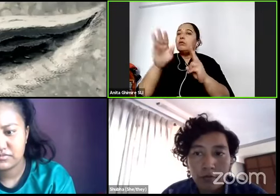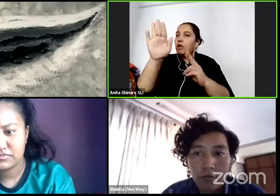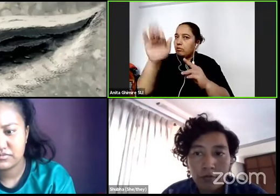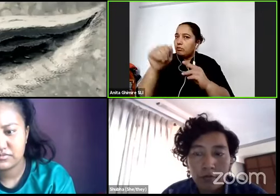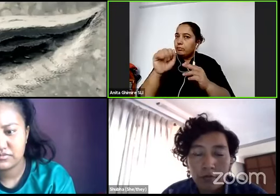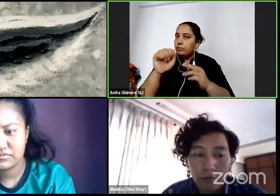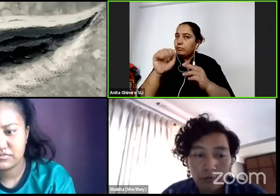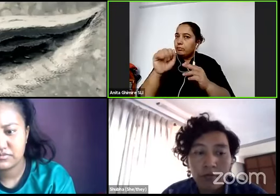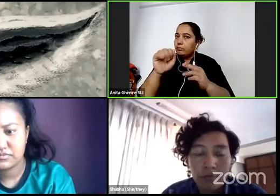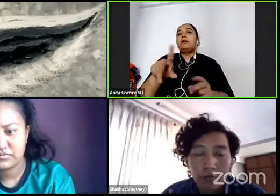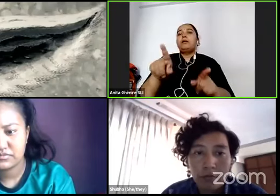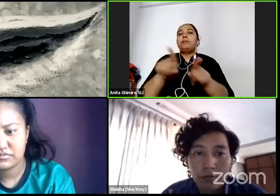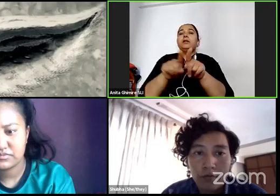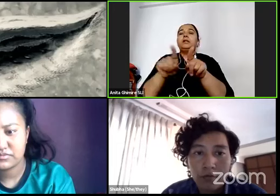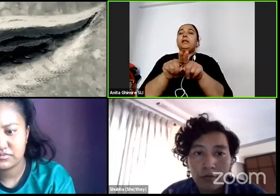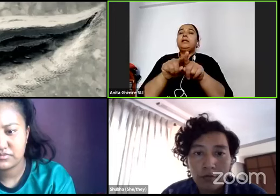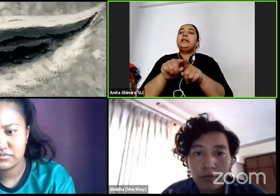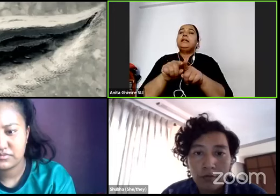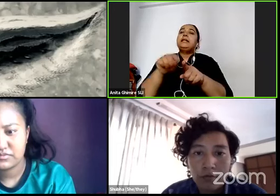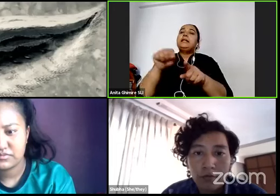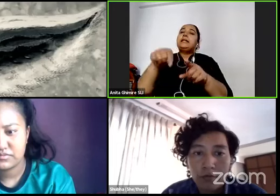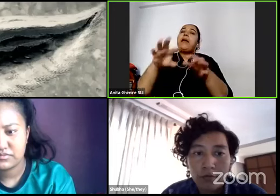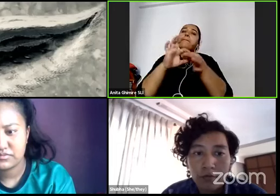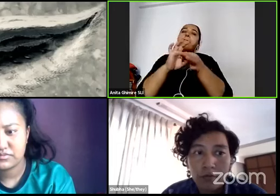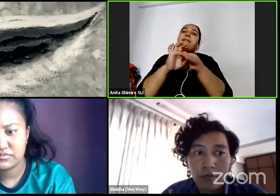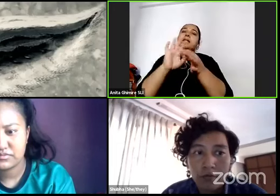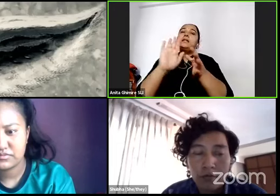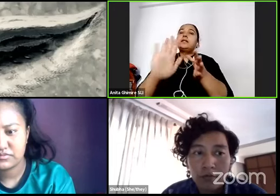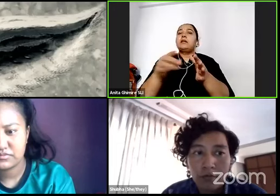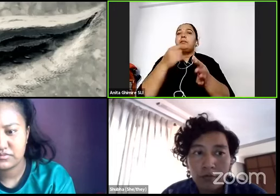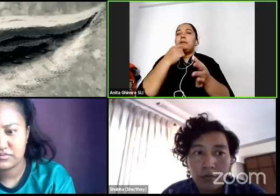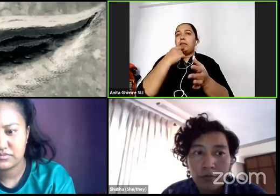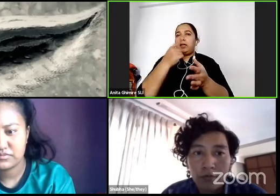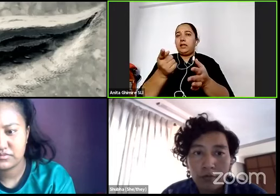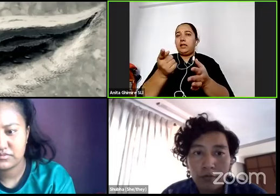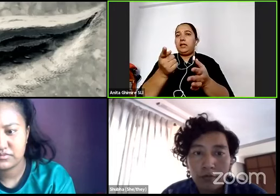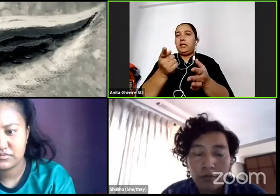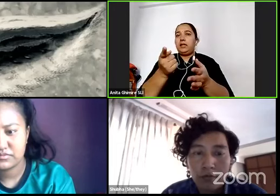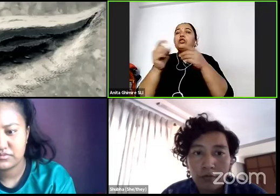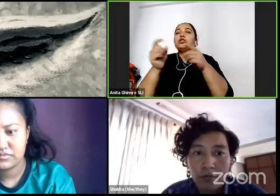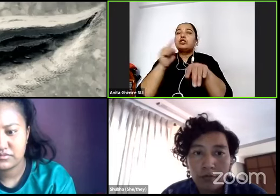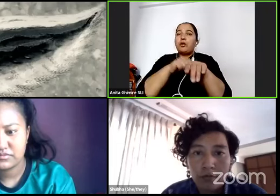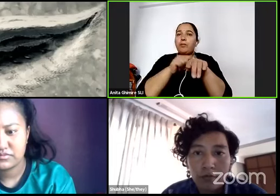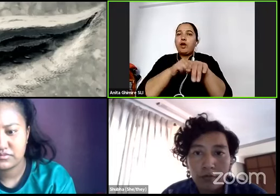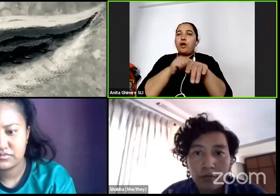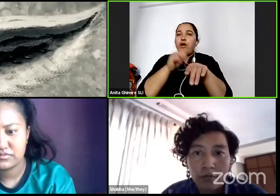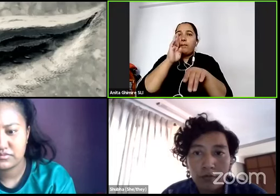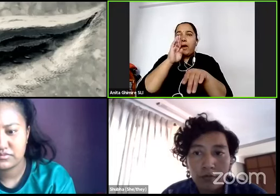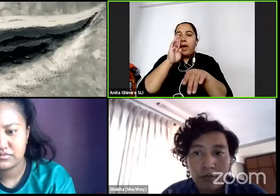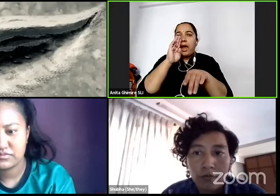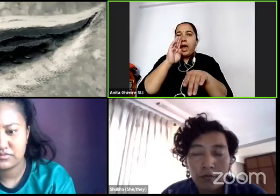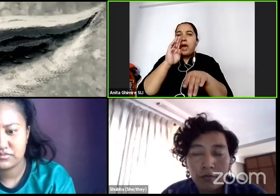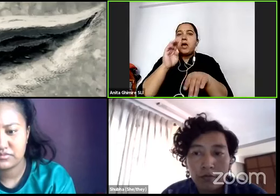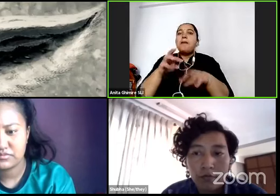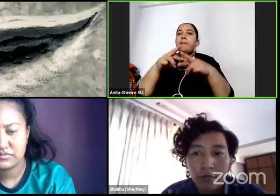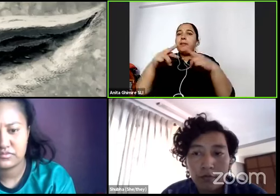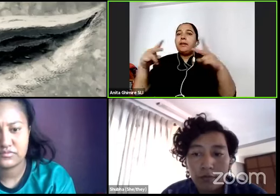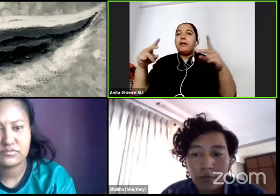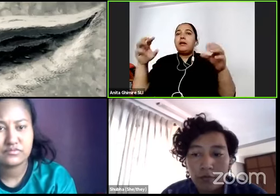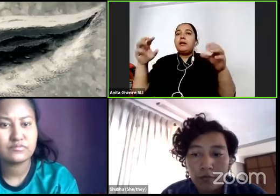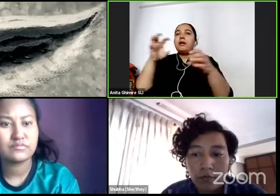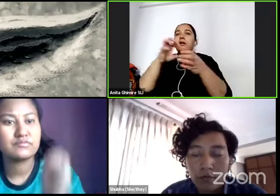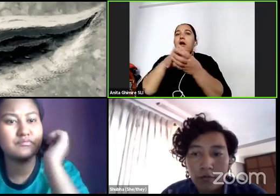भने होइन, अहिले हामीले पछिल्लो समयमा यहाँ मात्रै होइन, अहिले हामीले विभिन्न ठाउँहरूमा पनि भनिरहेको छौँ, आइरहेको